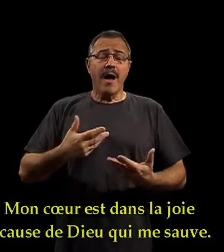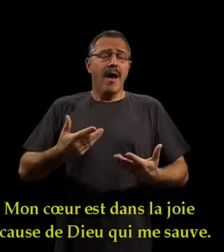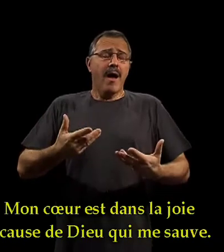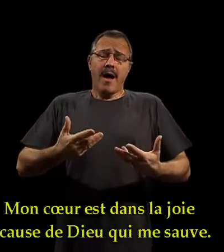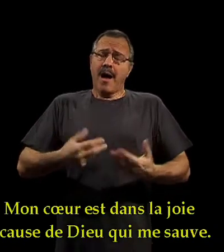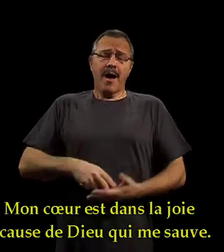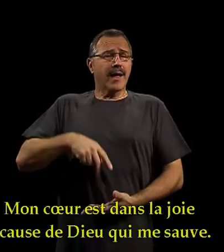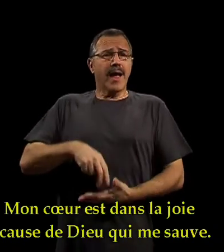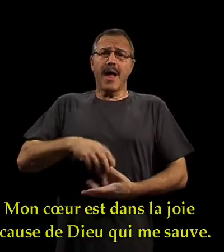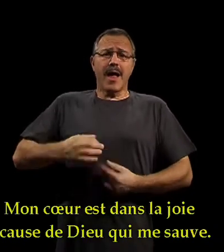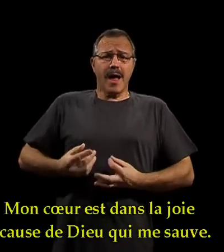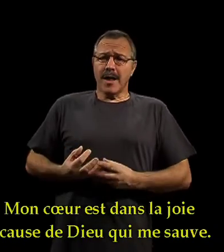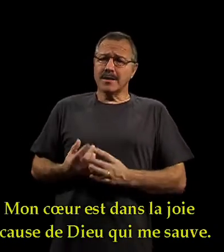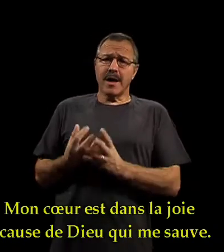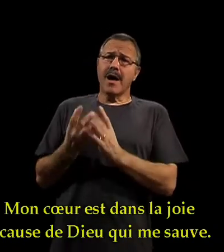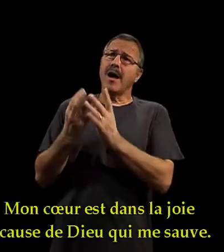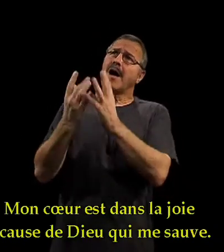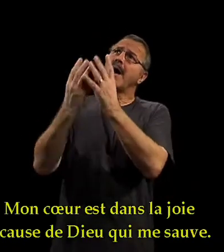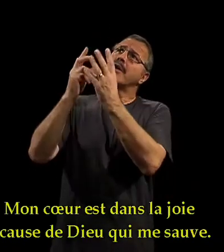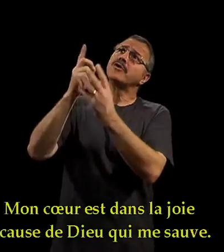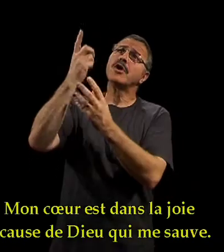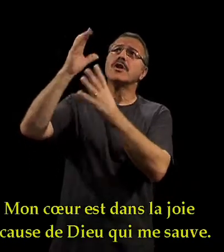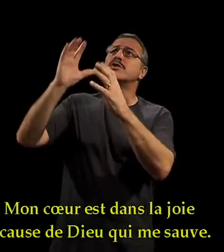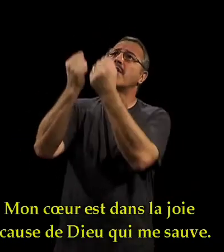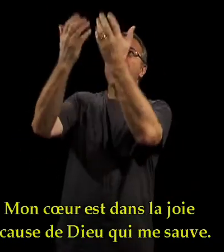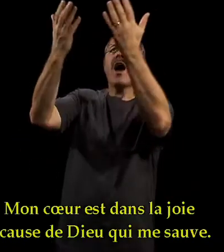Mon cœur est dans la joie à cause de Dieu qui me sauve.